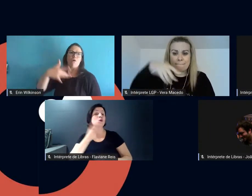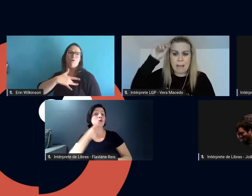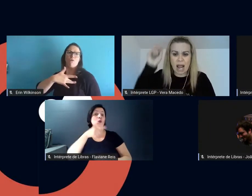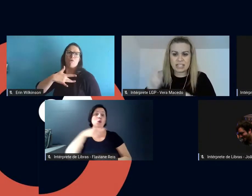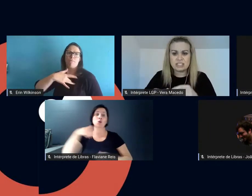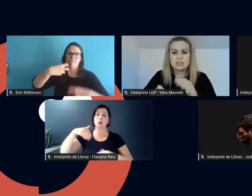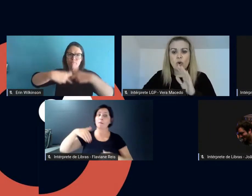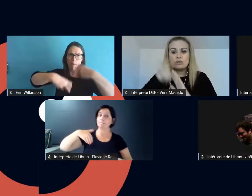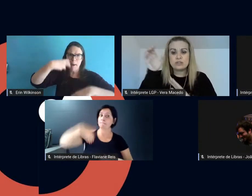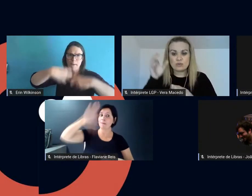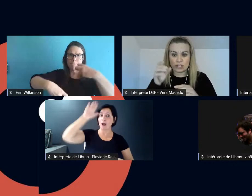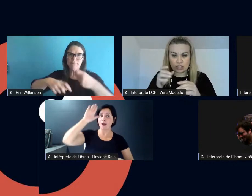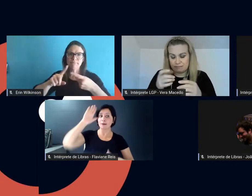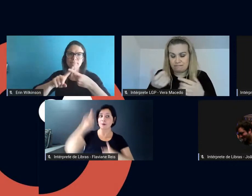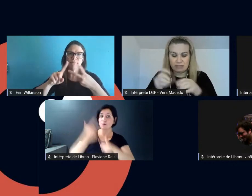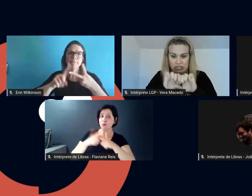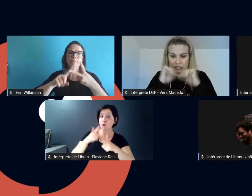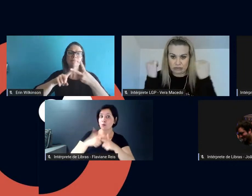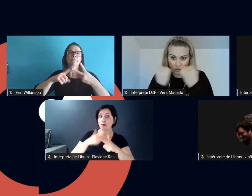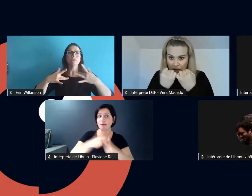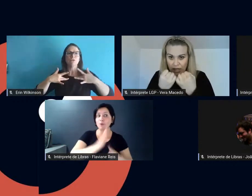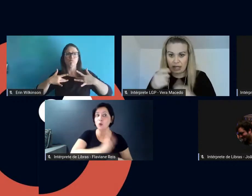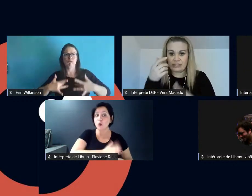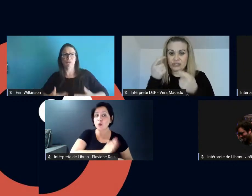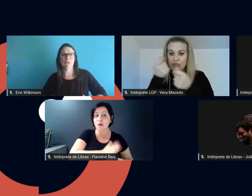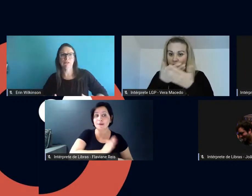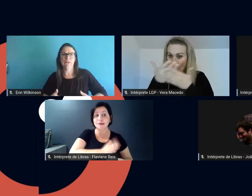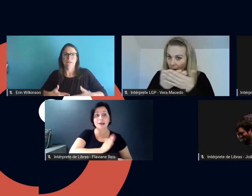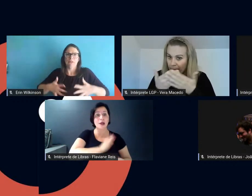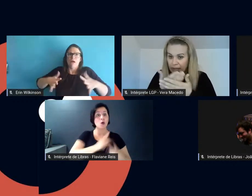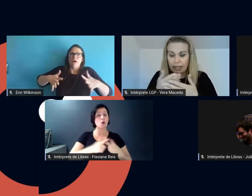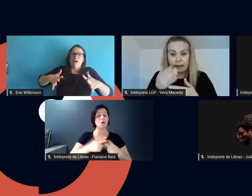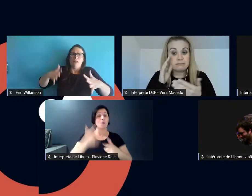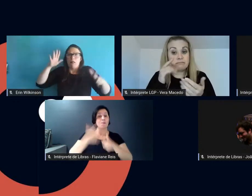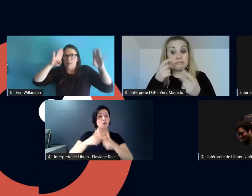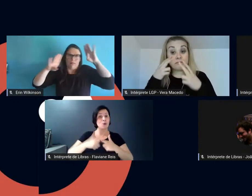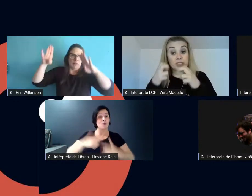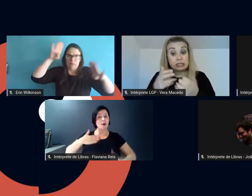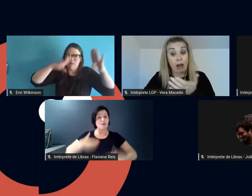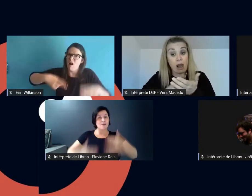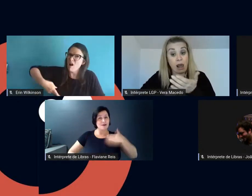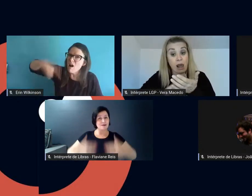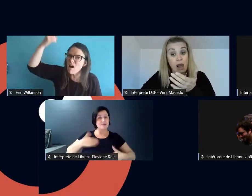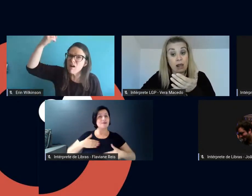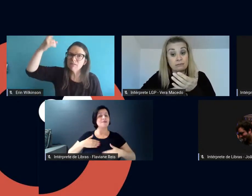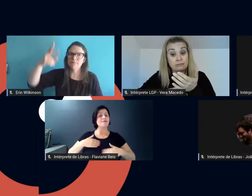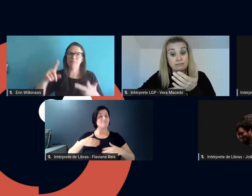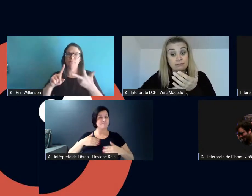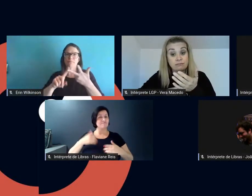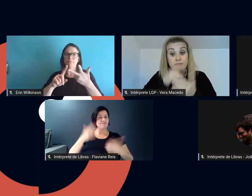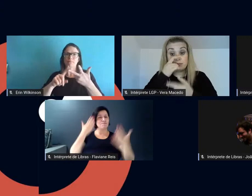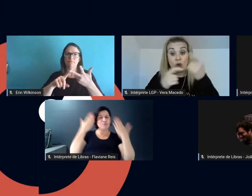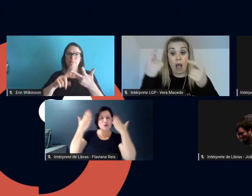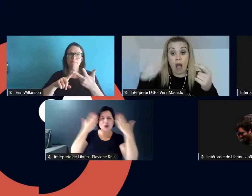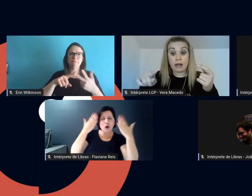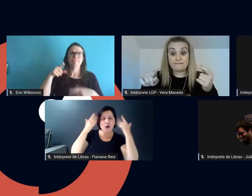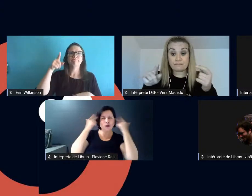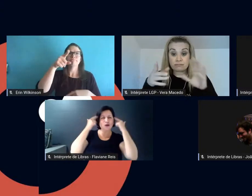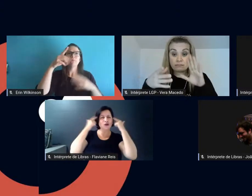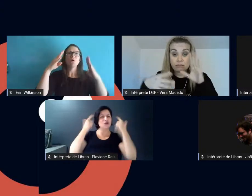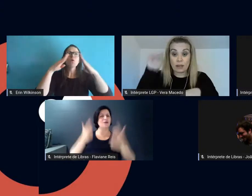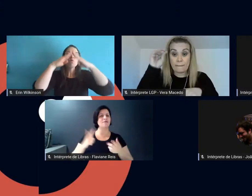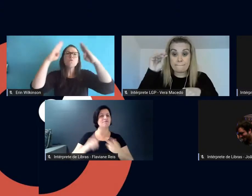pessoas. pesquisas mostram que a pessoas que têm